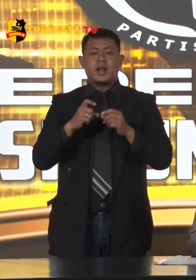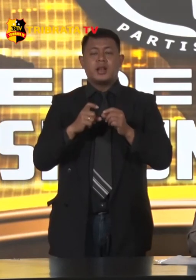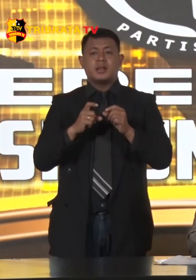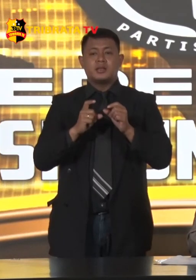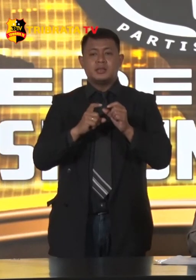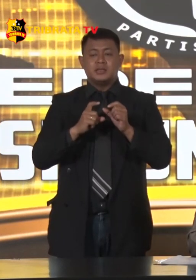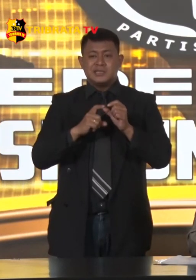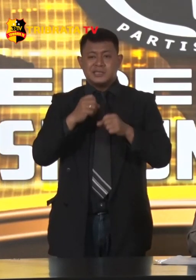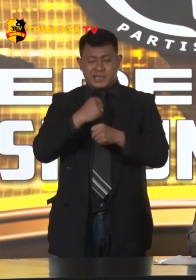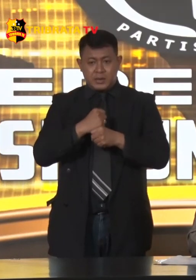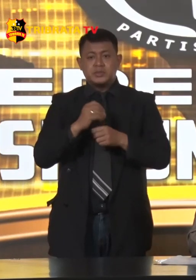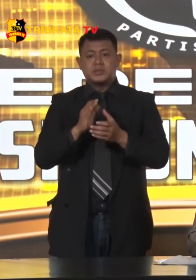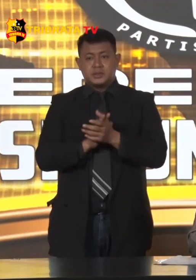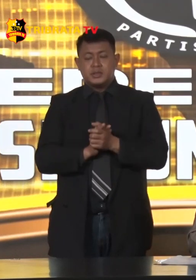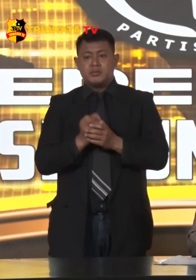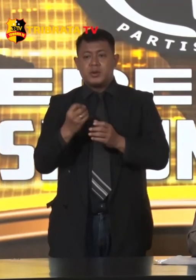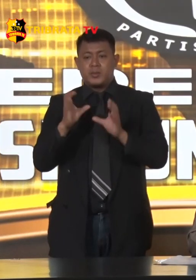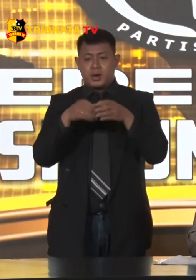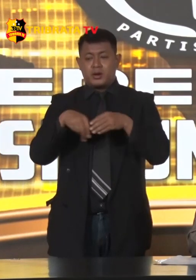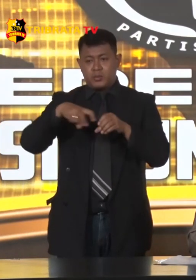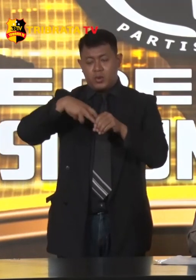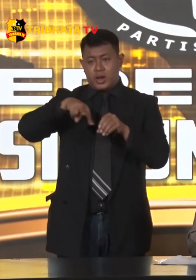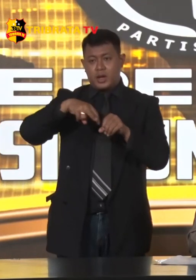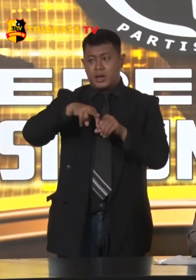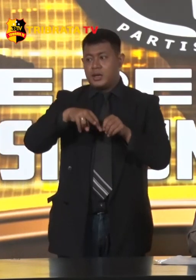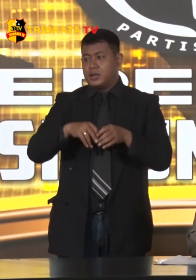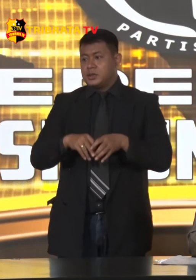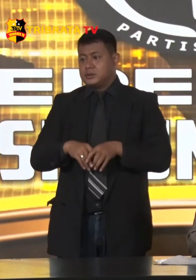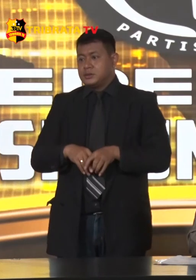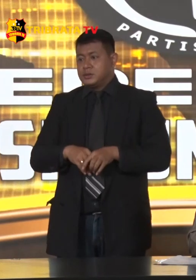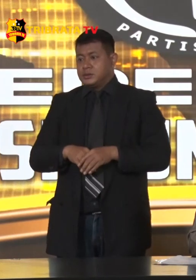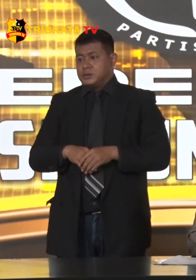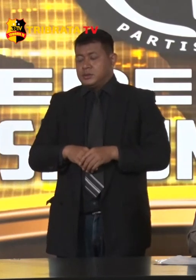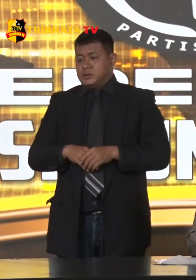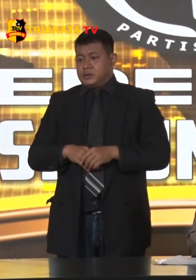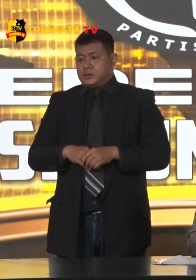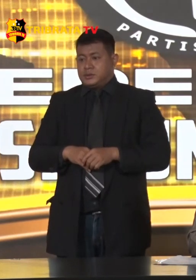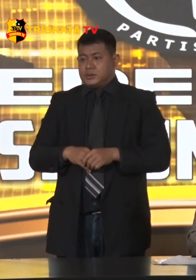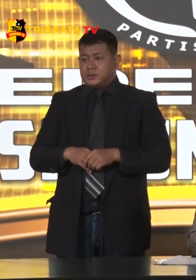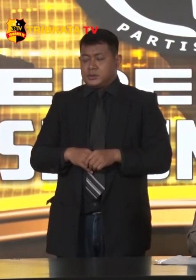beberapa klub sepak bola. Baik, rekan-rekan sekalian.